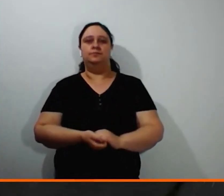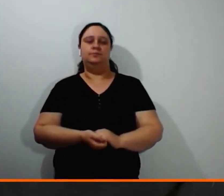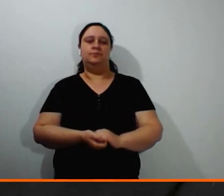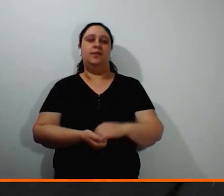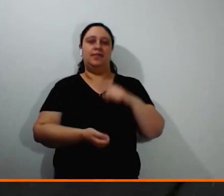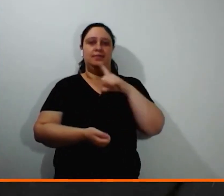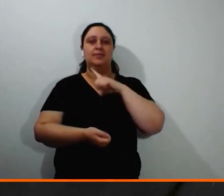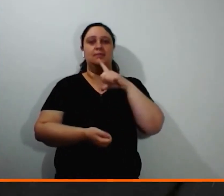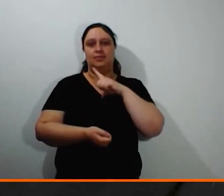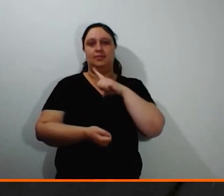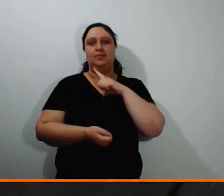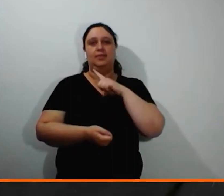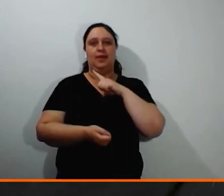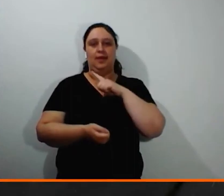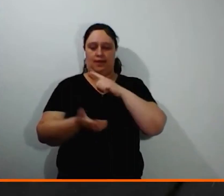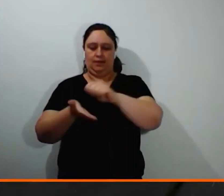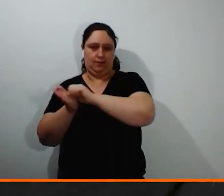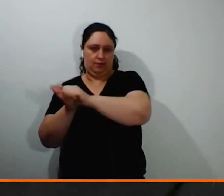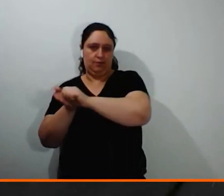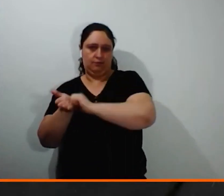ler rapidamente com vocês.